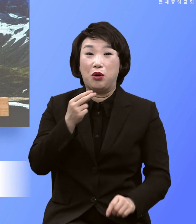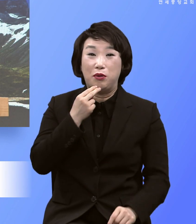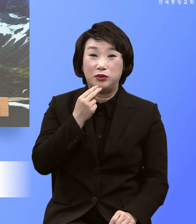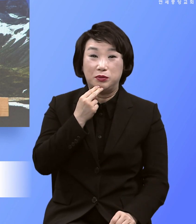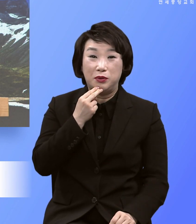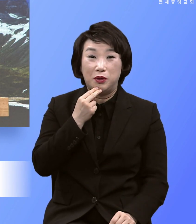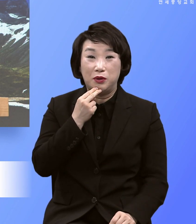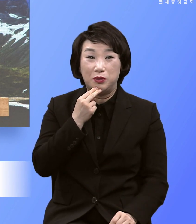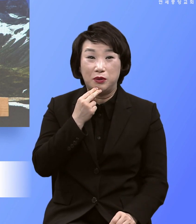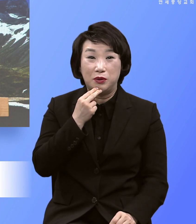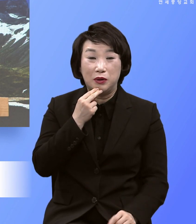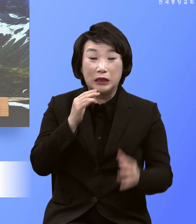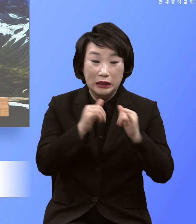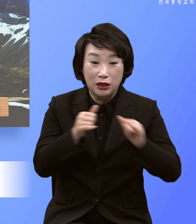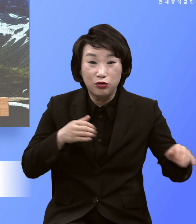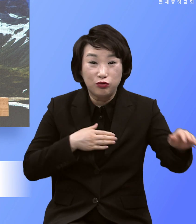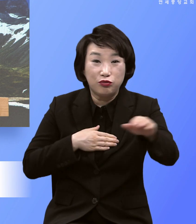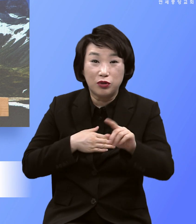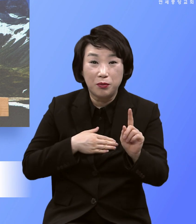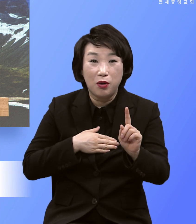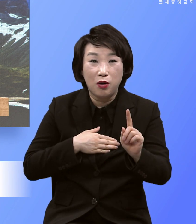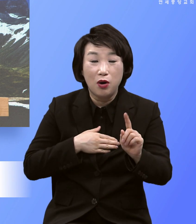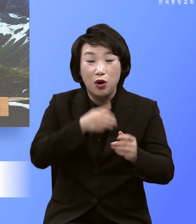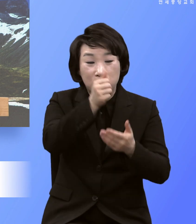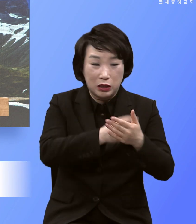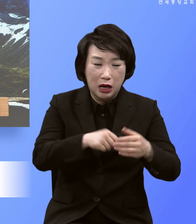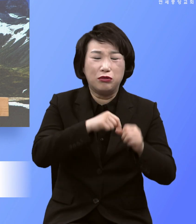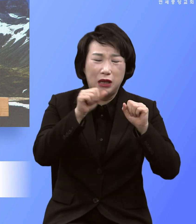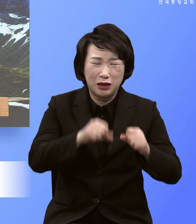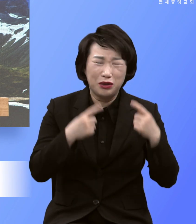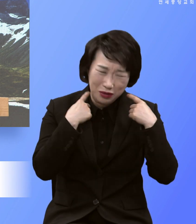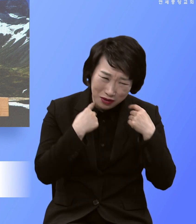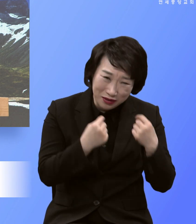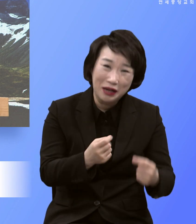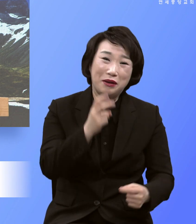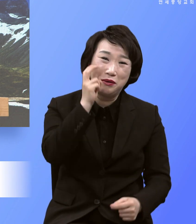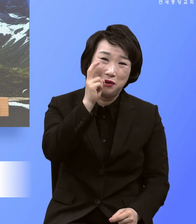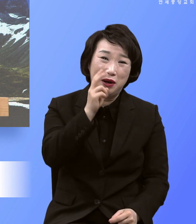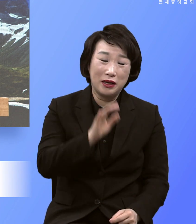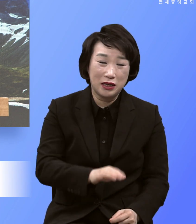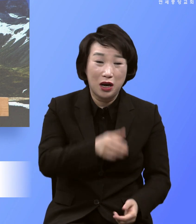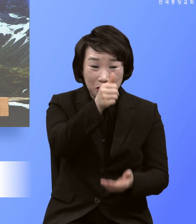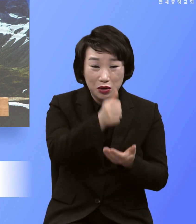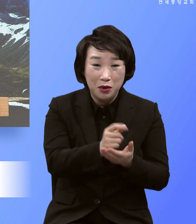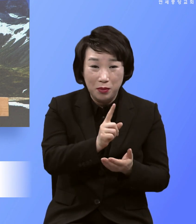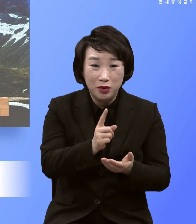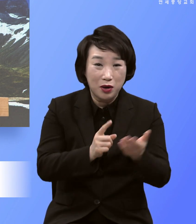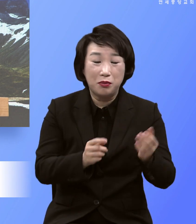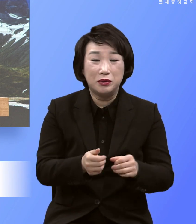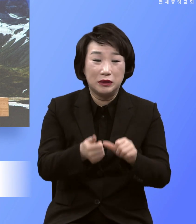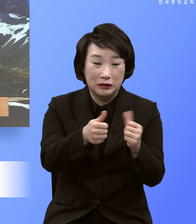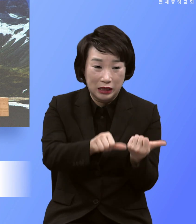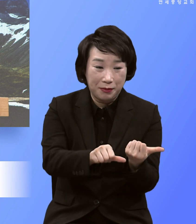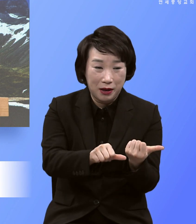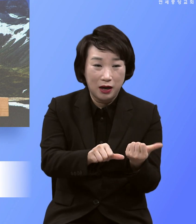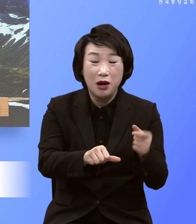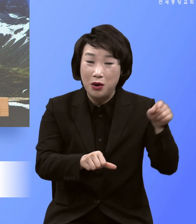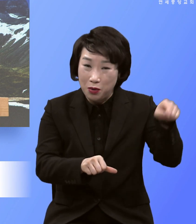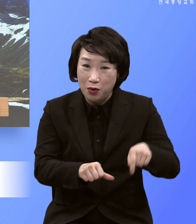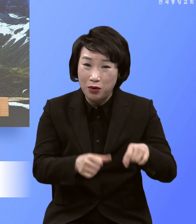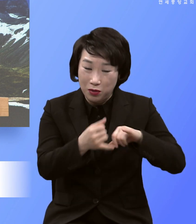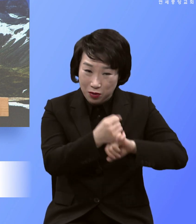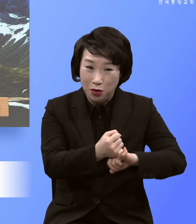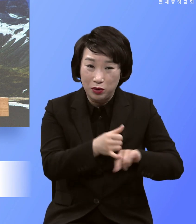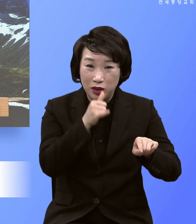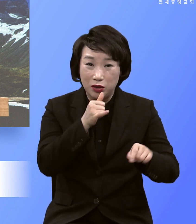없이는 인류는 여전히 죄 가운데 있고 죄는 반드시 사망 죽음으로